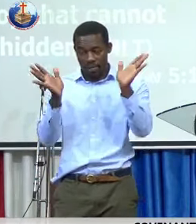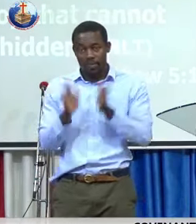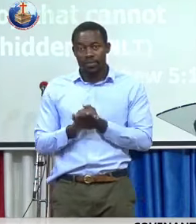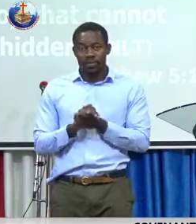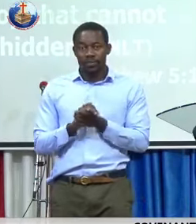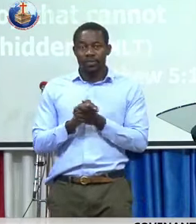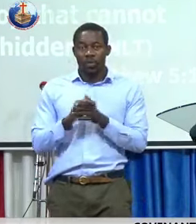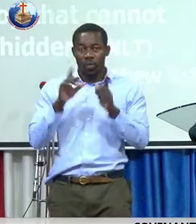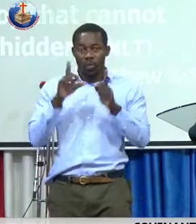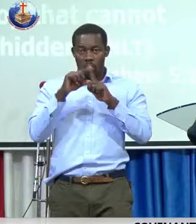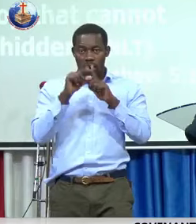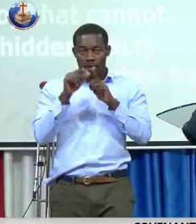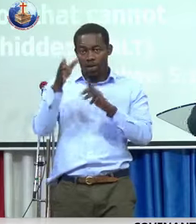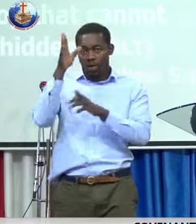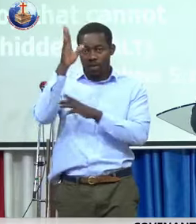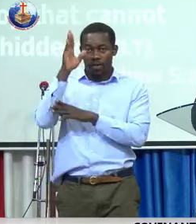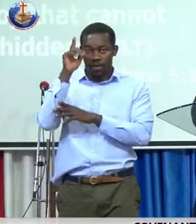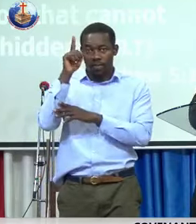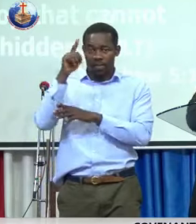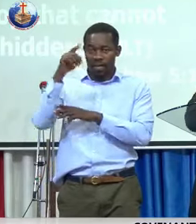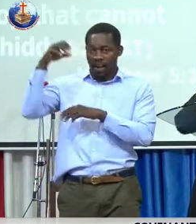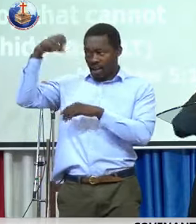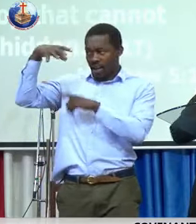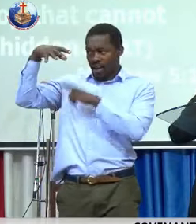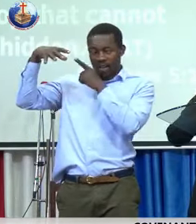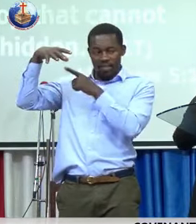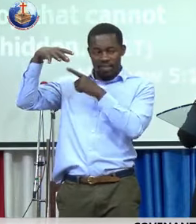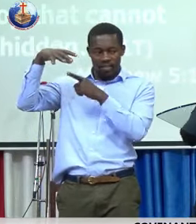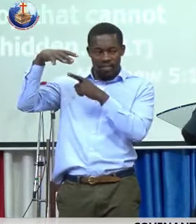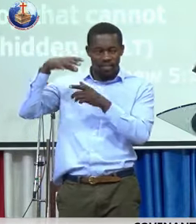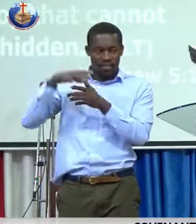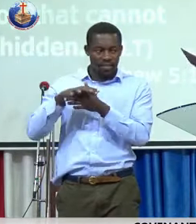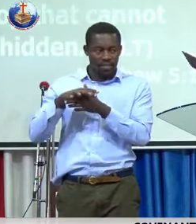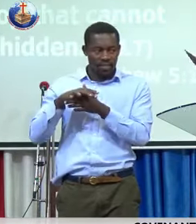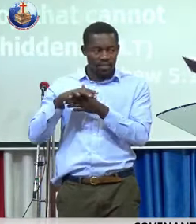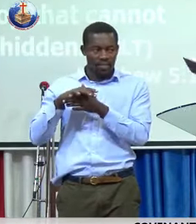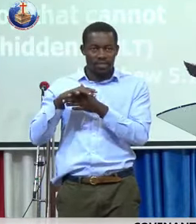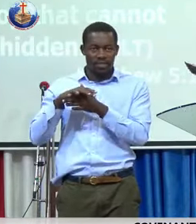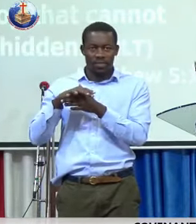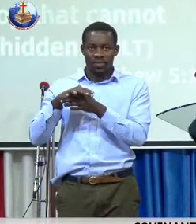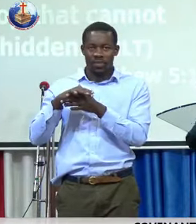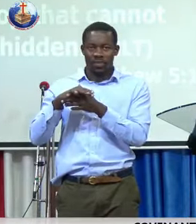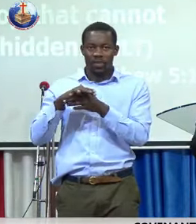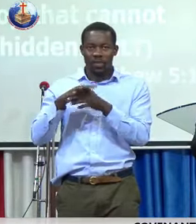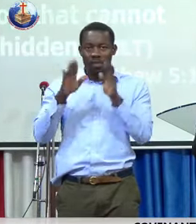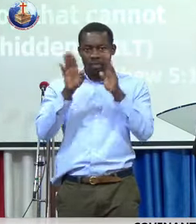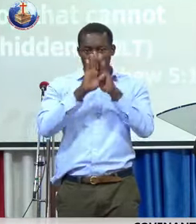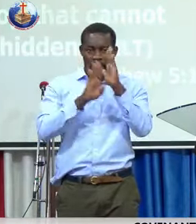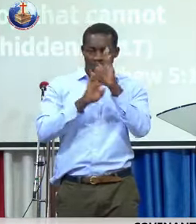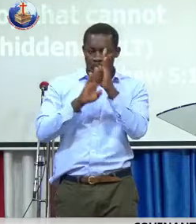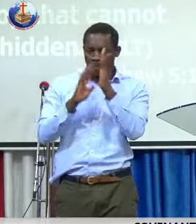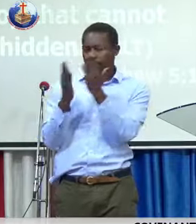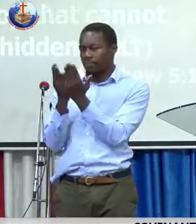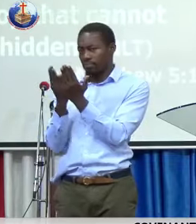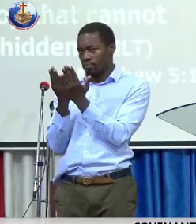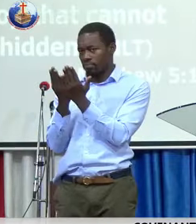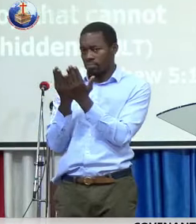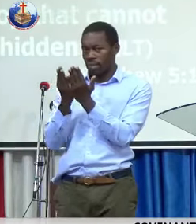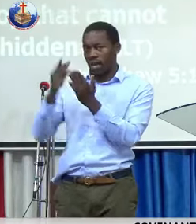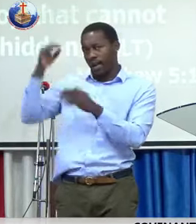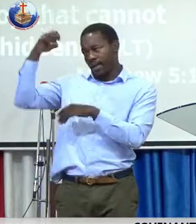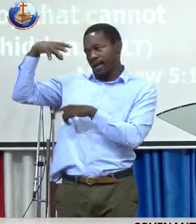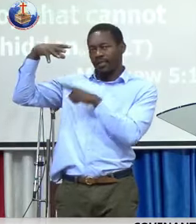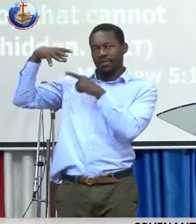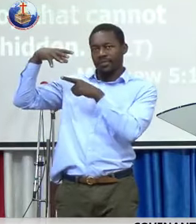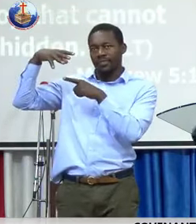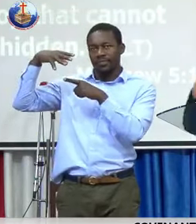The word of the Lord which is light, eh? Neno la Bwana ambalo ndilo nuru. The word of the Lord which is light. Neno la Bwana ambalo ndilo nuru. Is meant